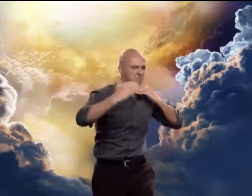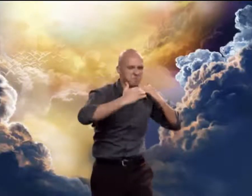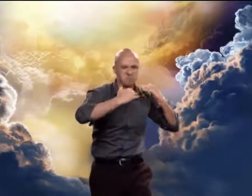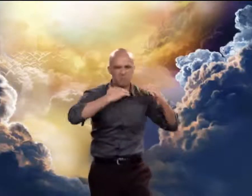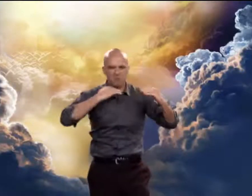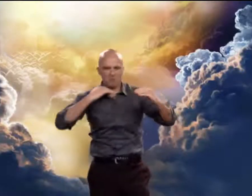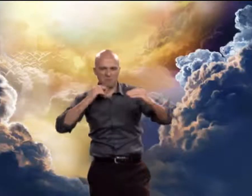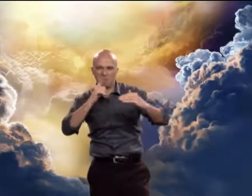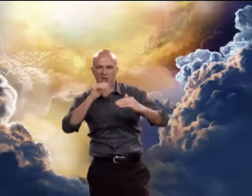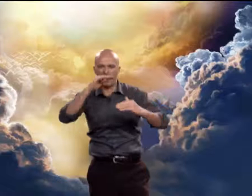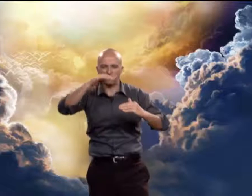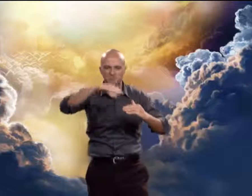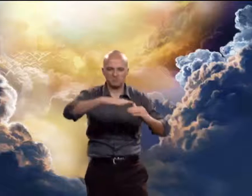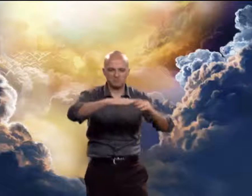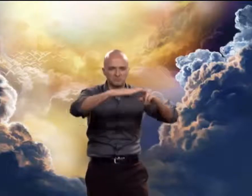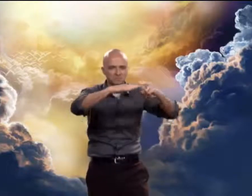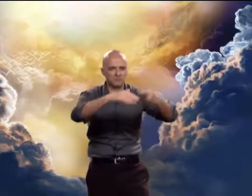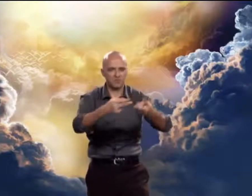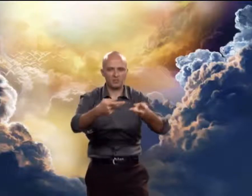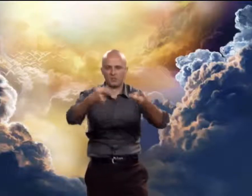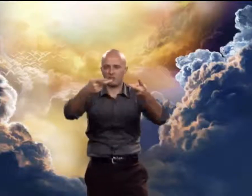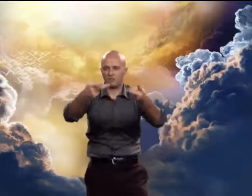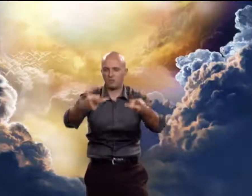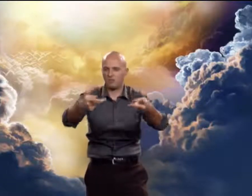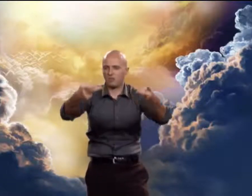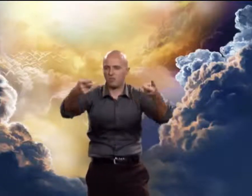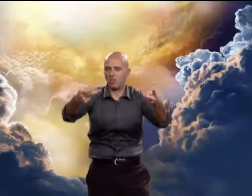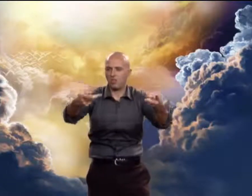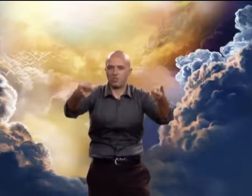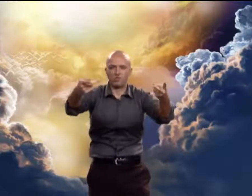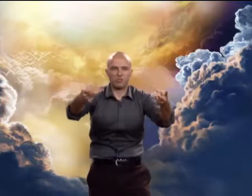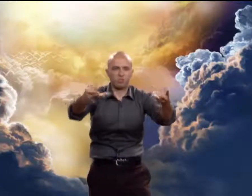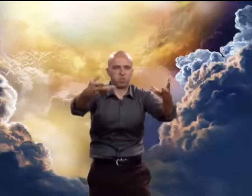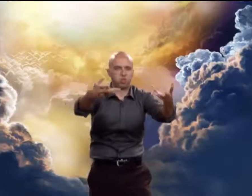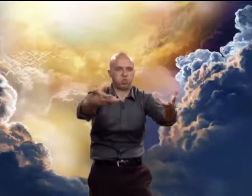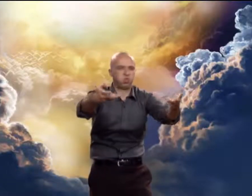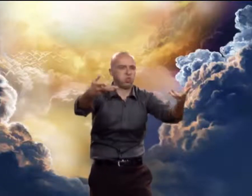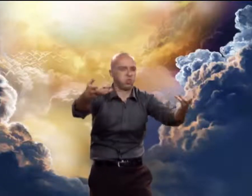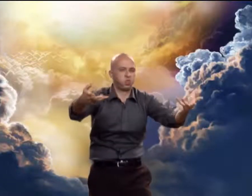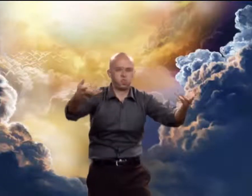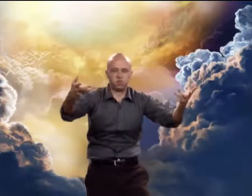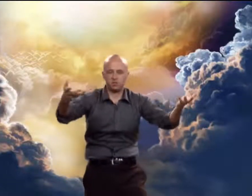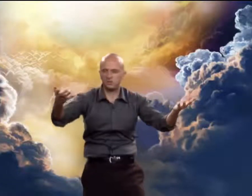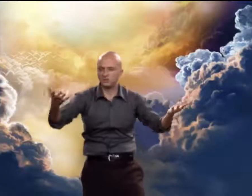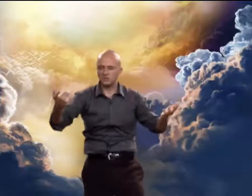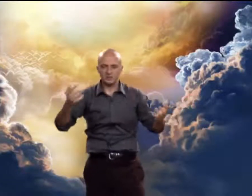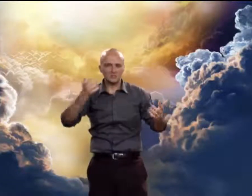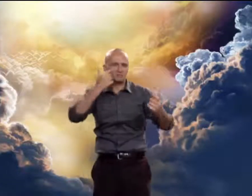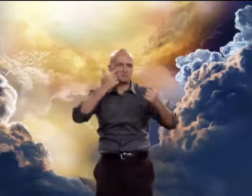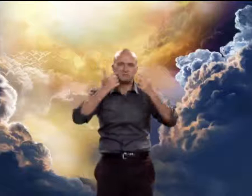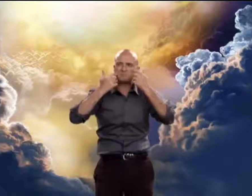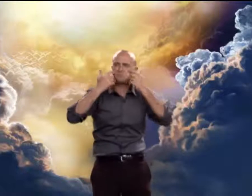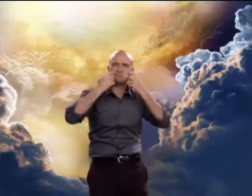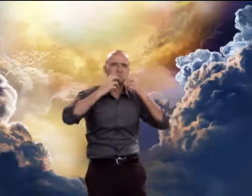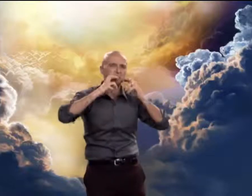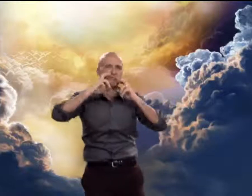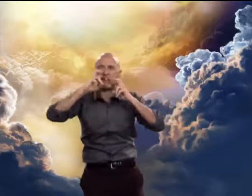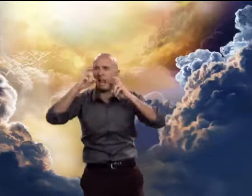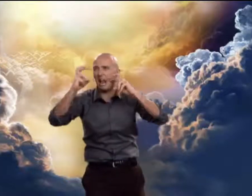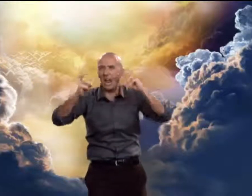25 anos mais tarde apareceu o sinal seguinte mencionado na profecia: o escurecimento do sol e da lua. O tempo de